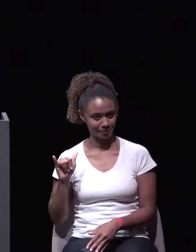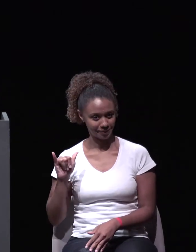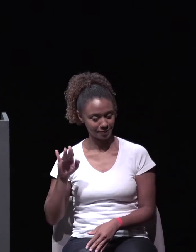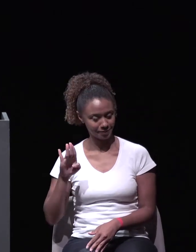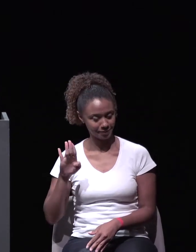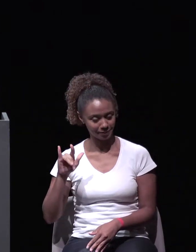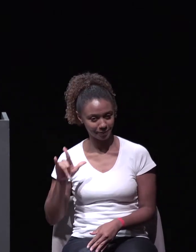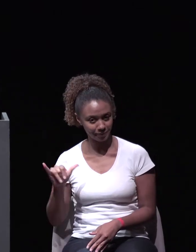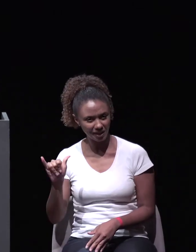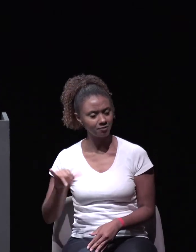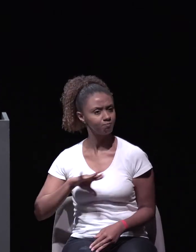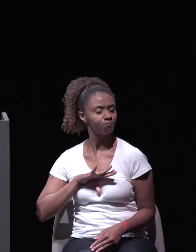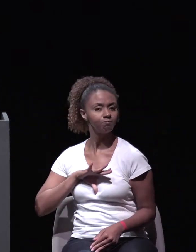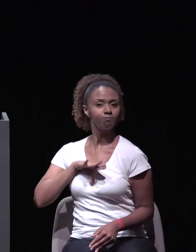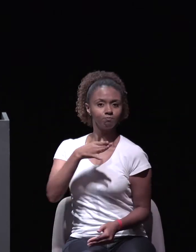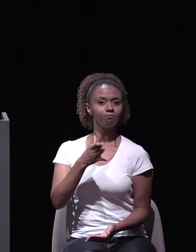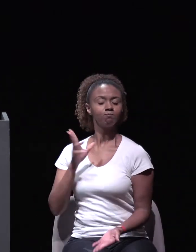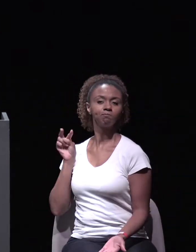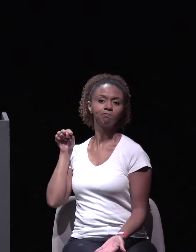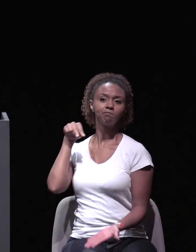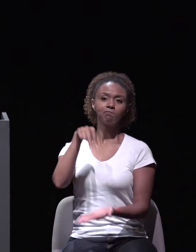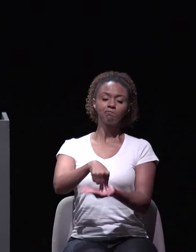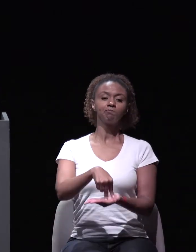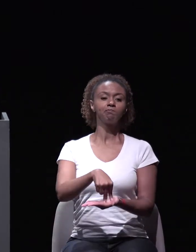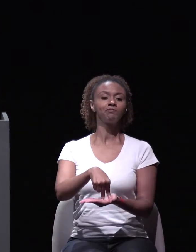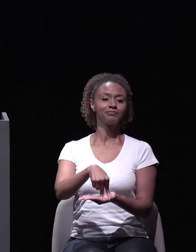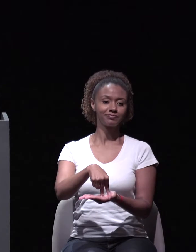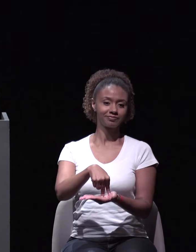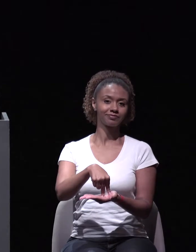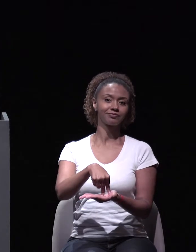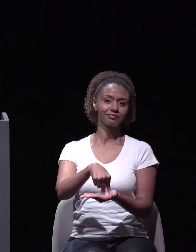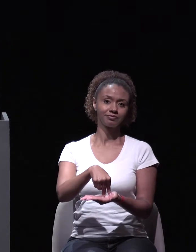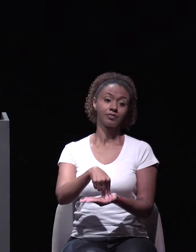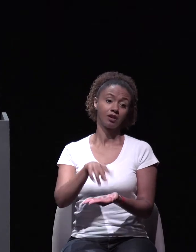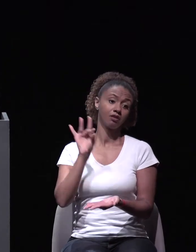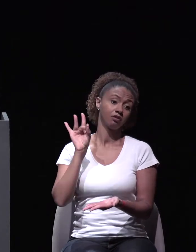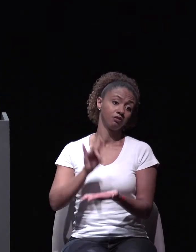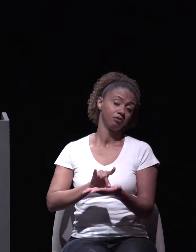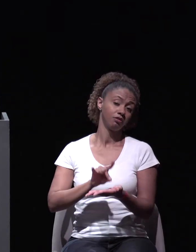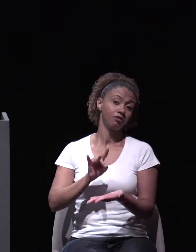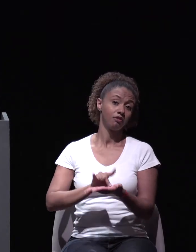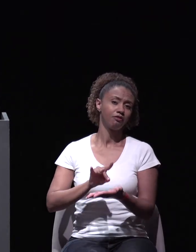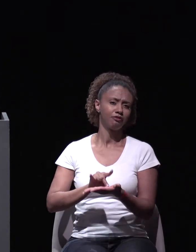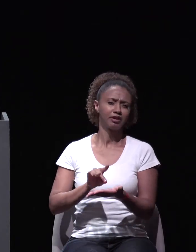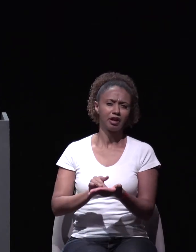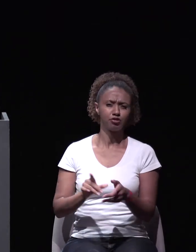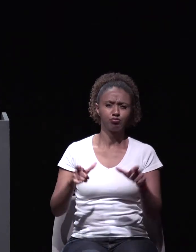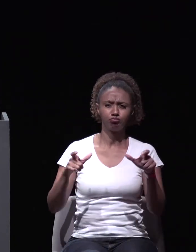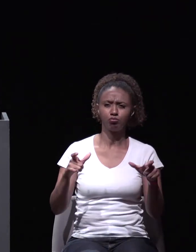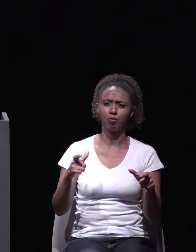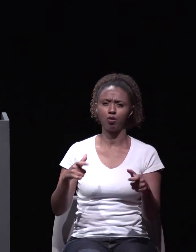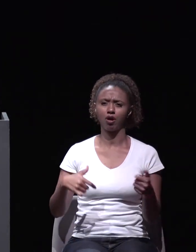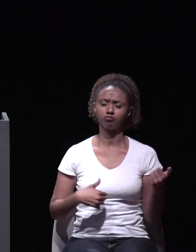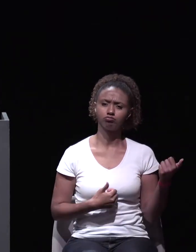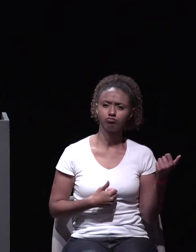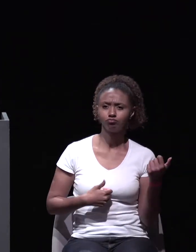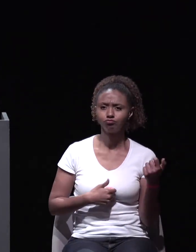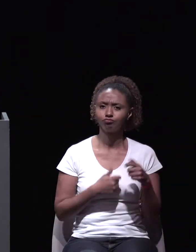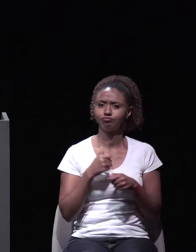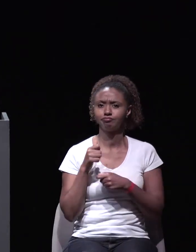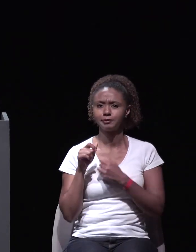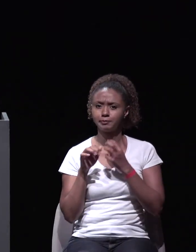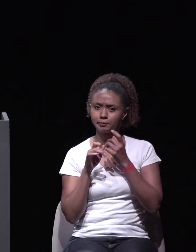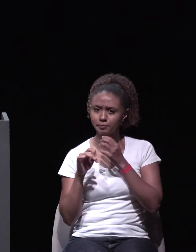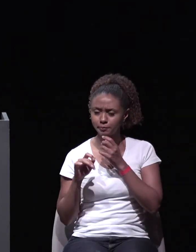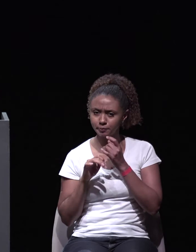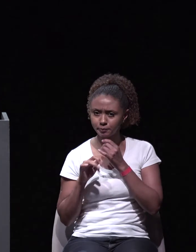resolve cantar para esse público. Era, na verdade, uma dessas boates, né, casas de jazz noturnas